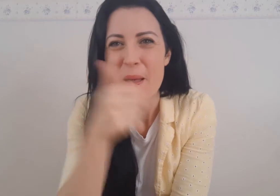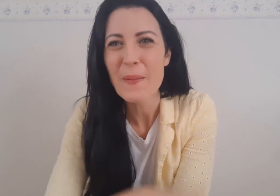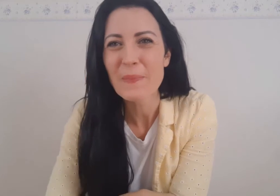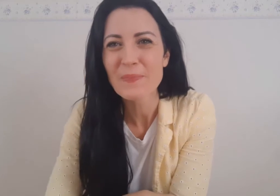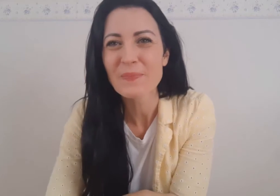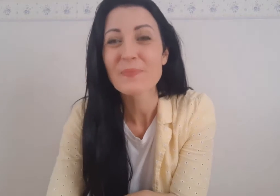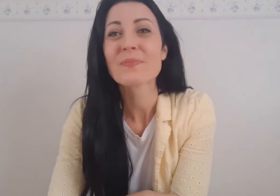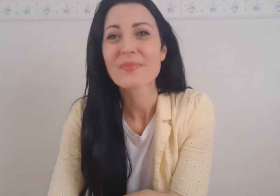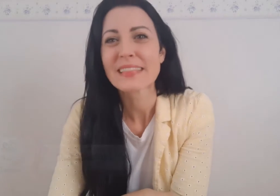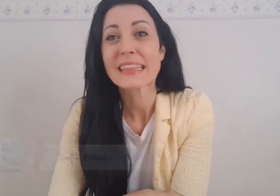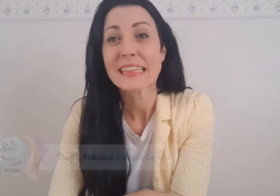tudo bem?